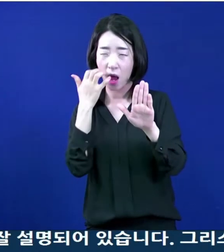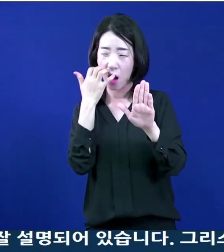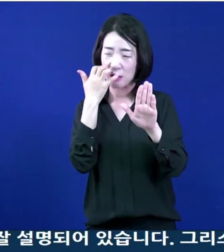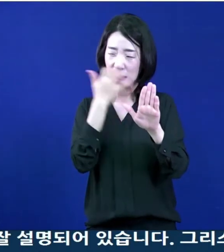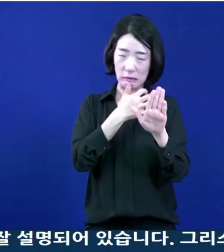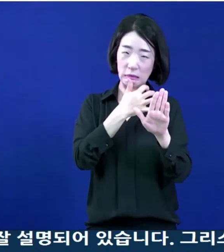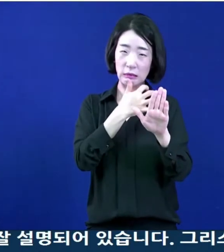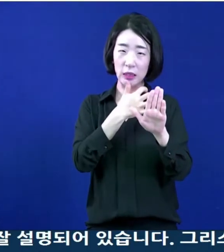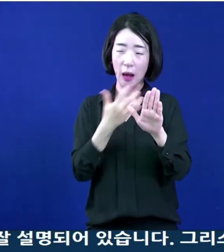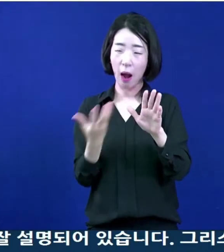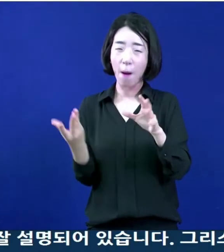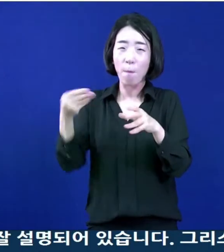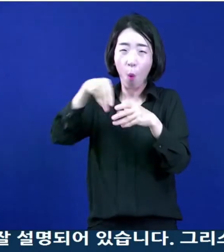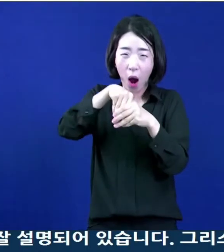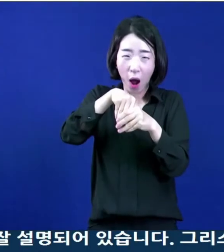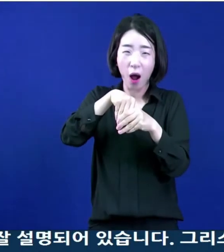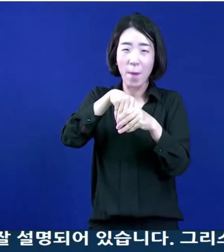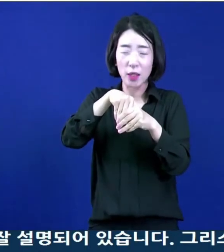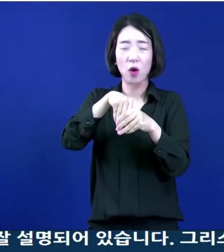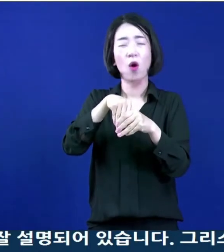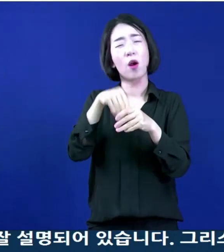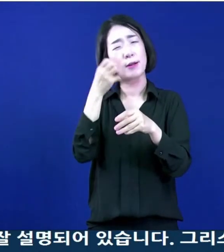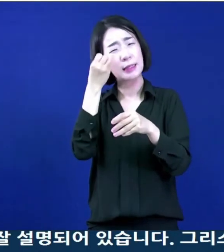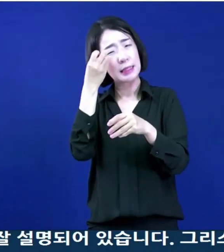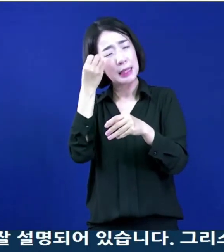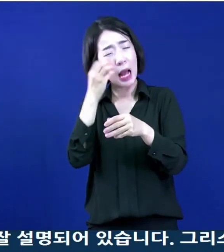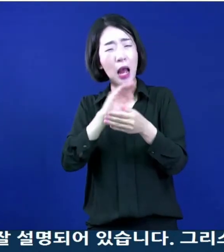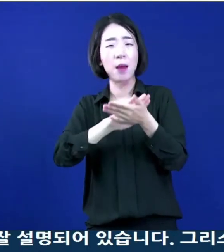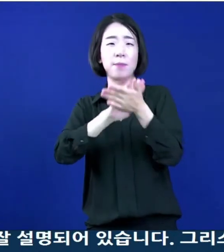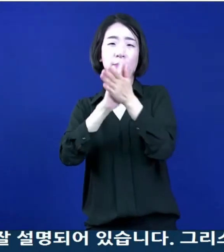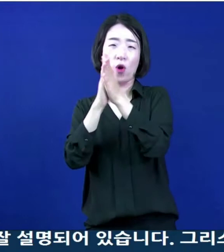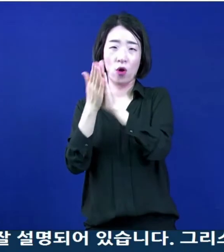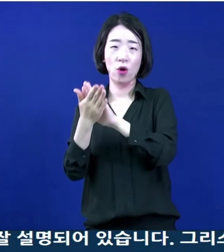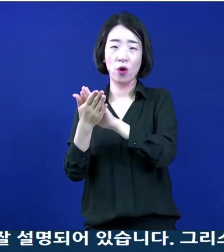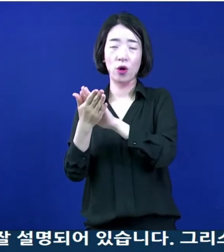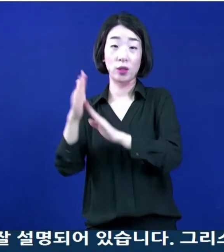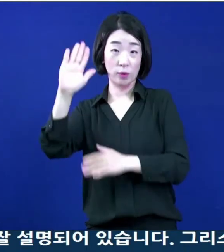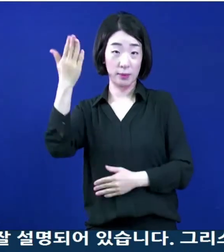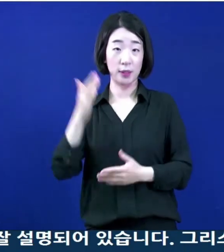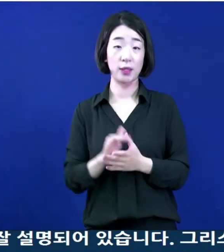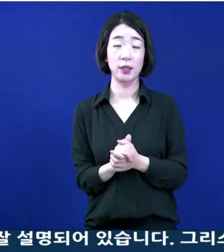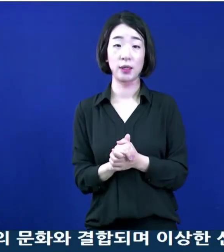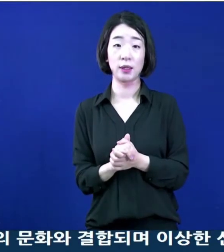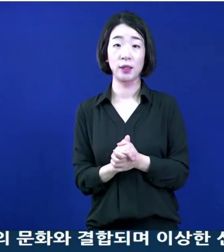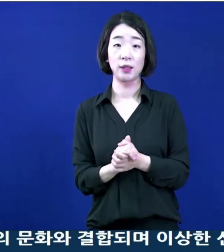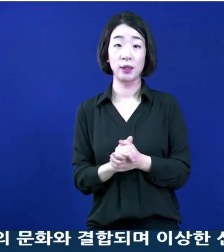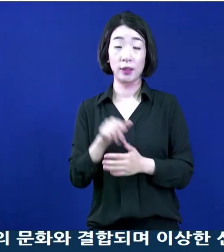영권을 차지하고 있는 겁니다. 에베소 사람들은 그 아데미